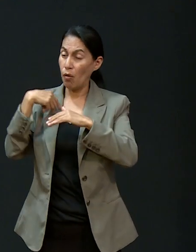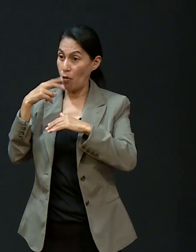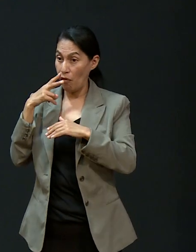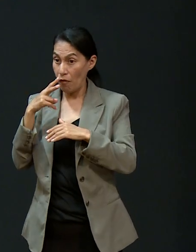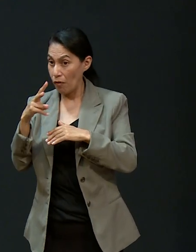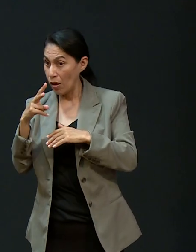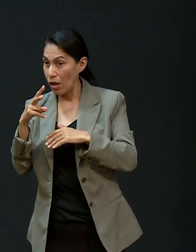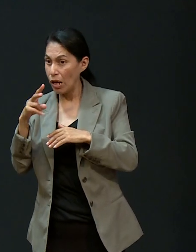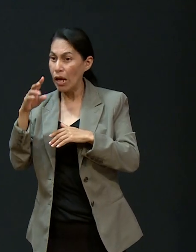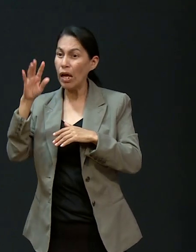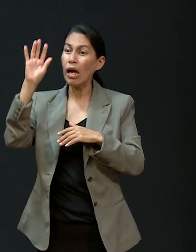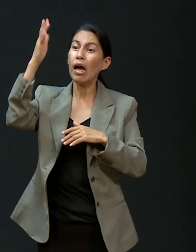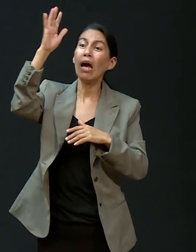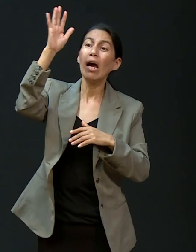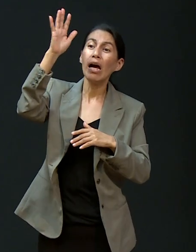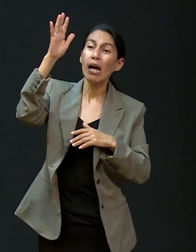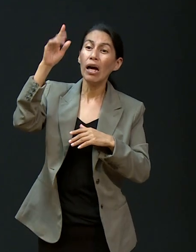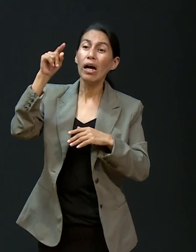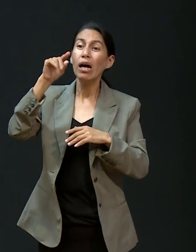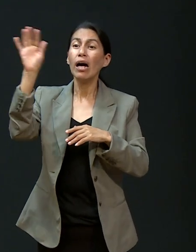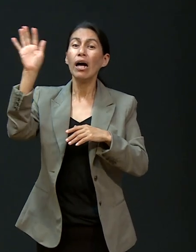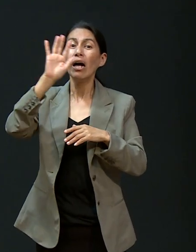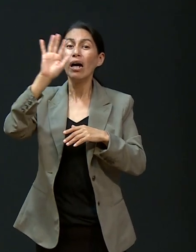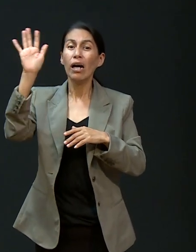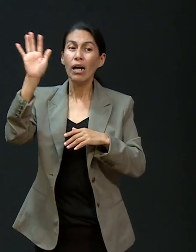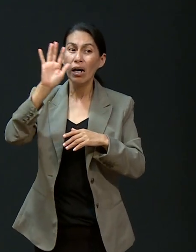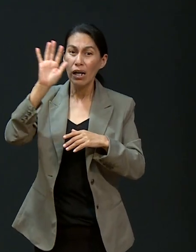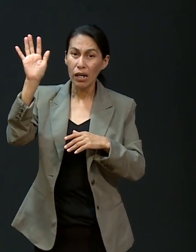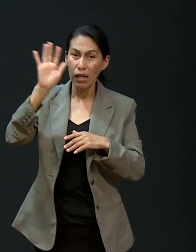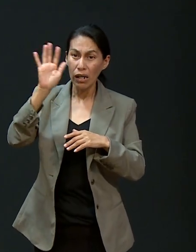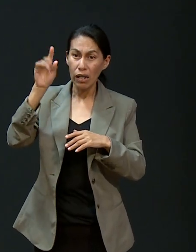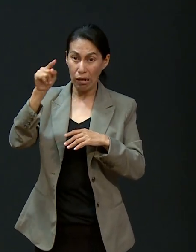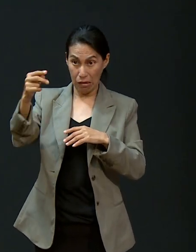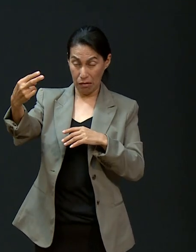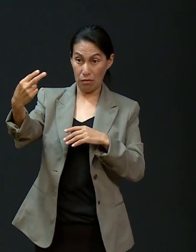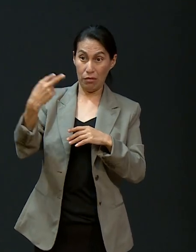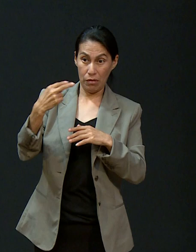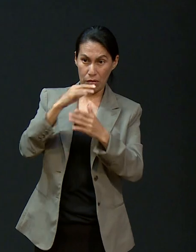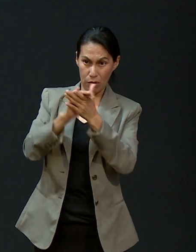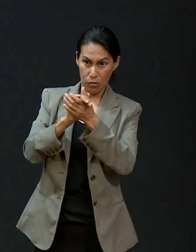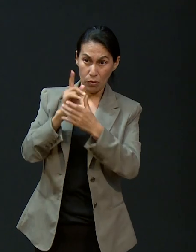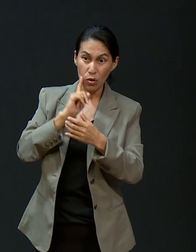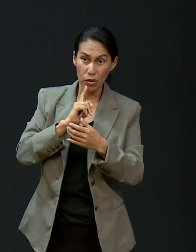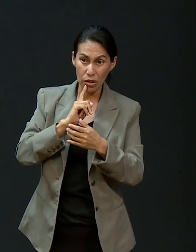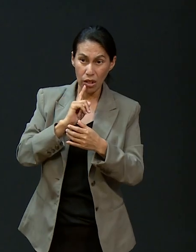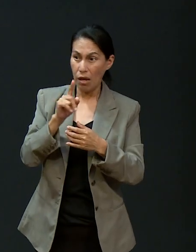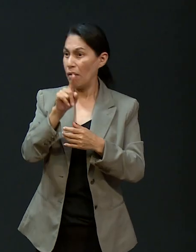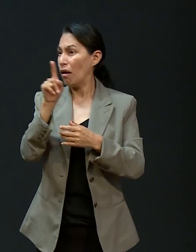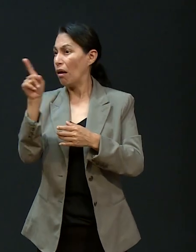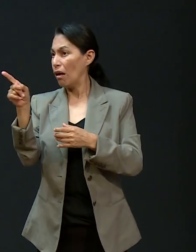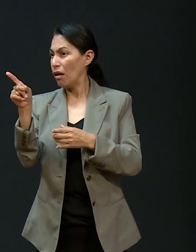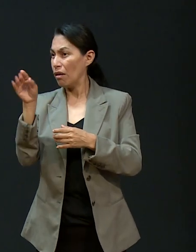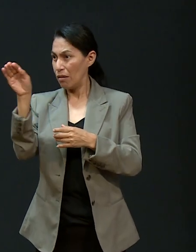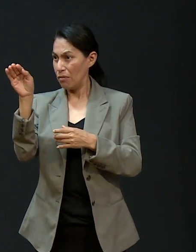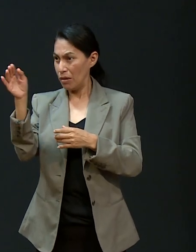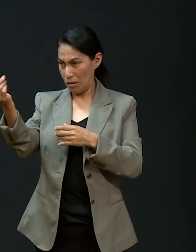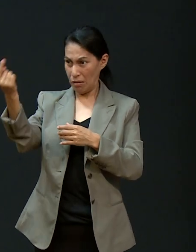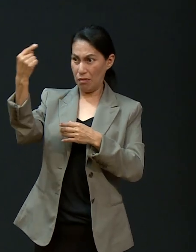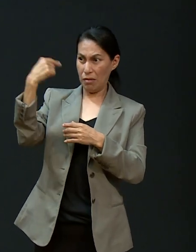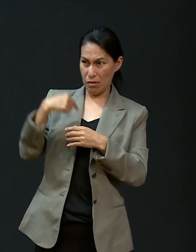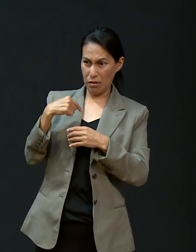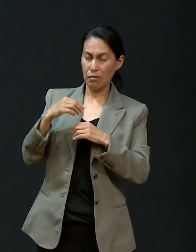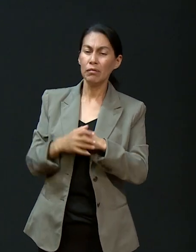Entonces, yo hacía señales para Lía. Hacía señales así para que ella llamase los